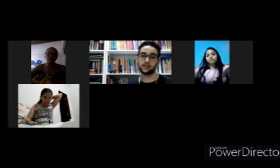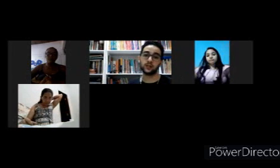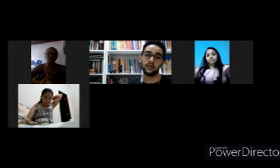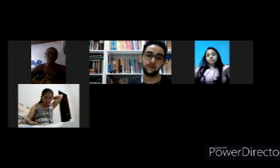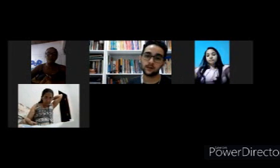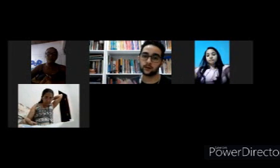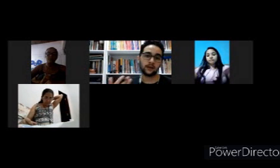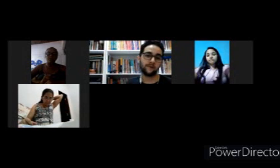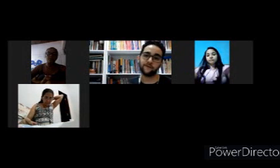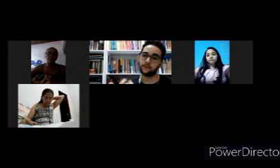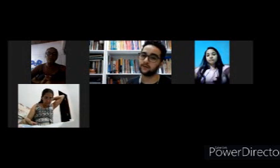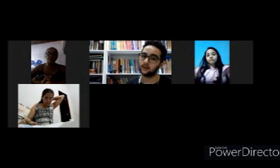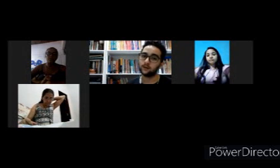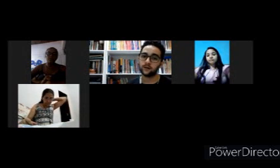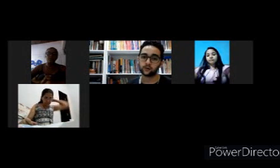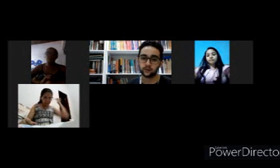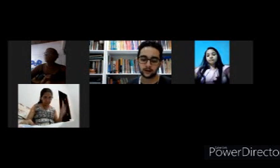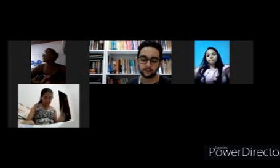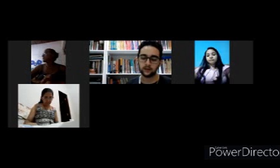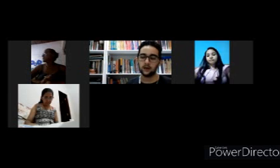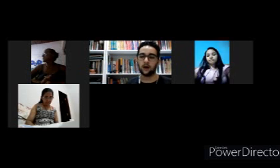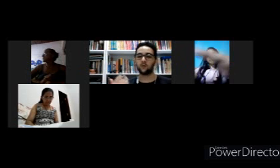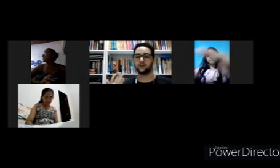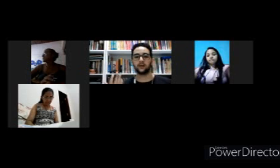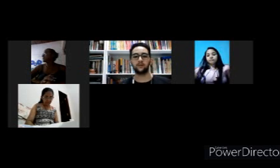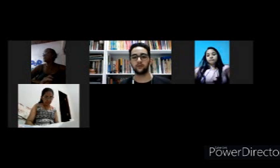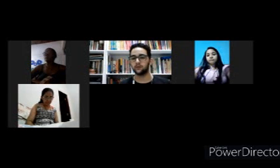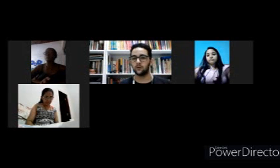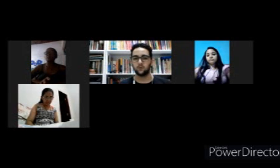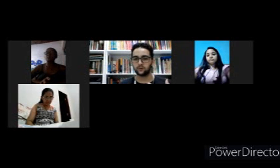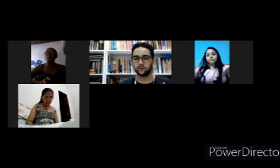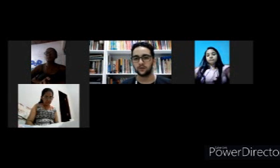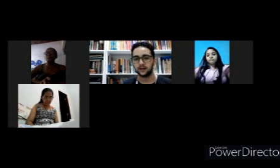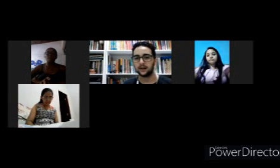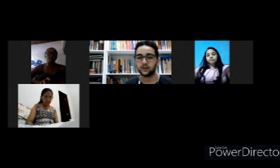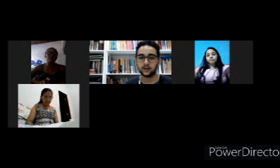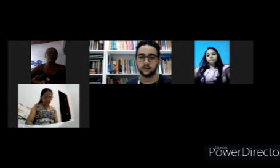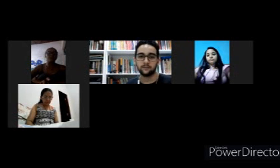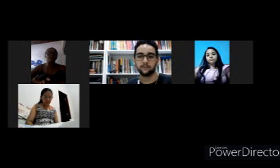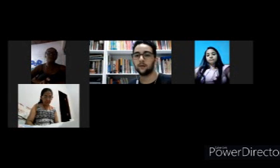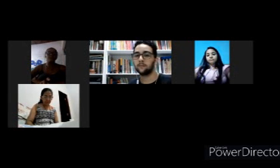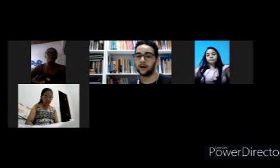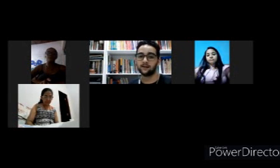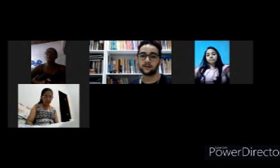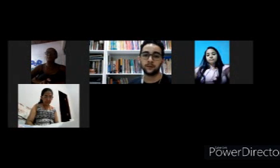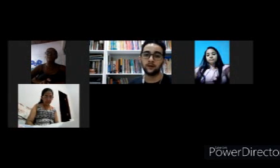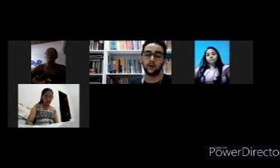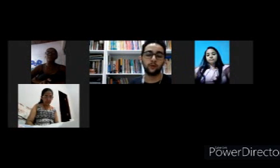assistir televisão, que ele vai ver, mas ele não vai escutar. Algumas televisões ou alguns filmes têm legenda, mas não é porque